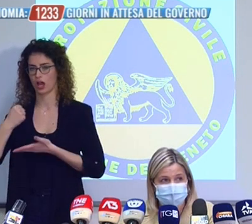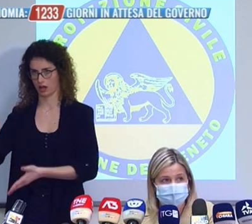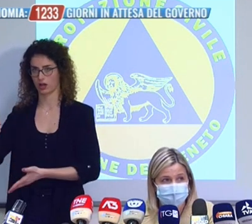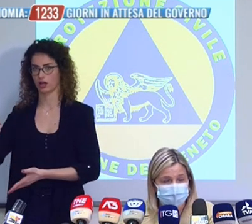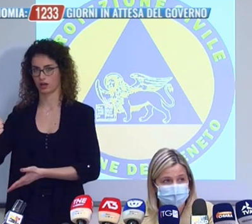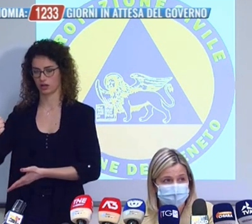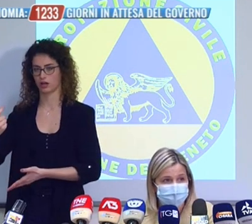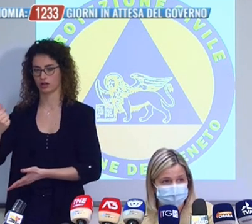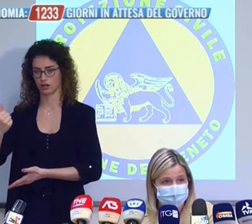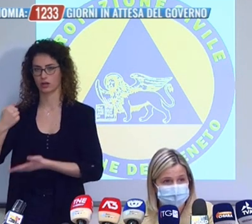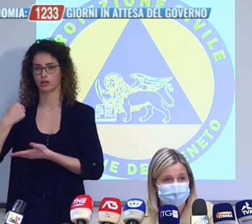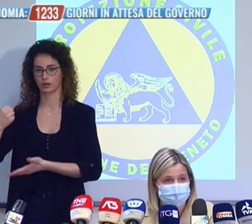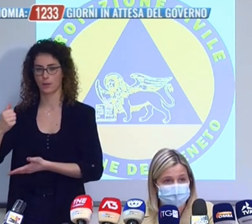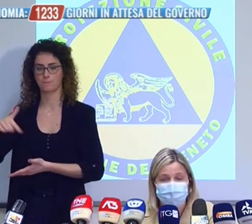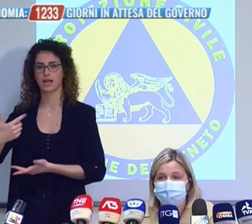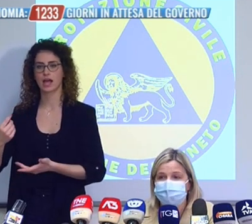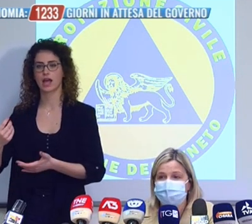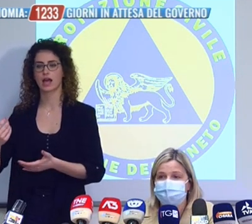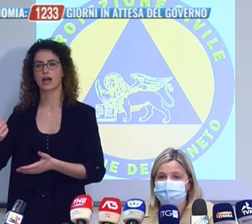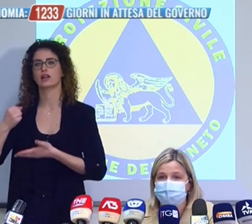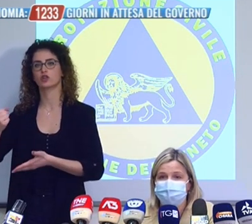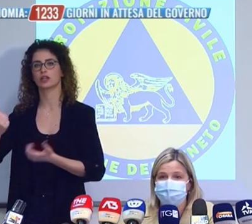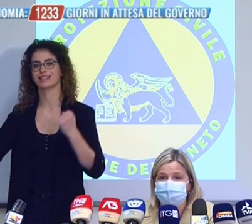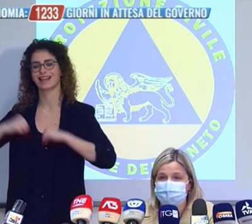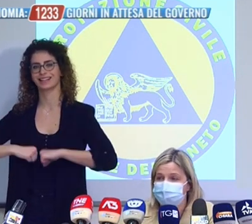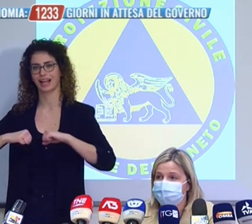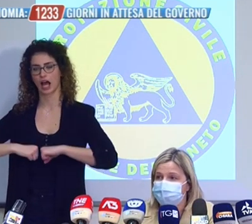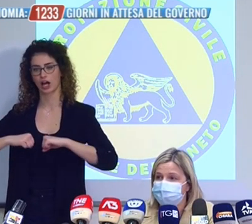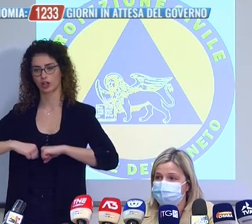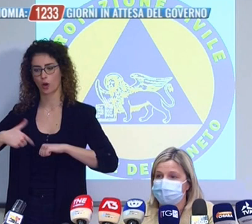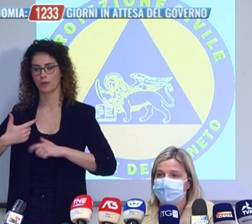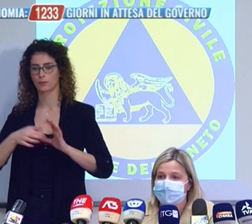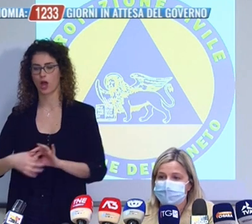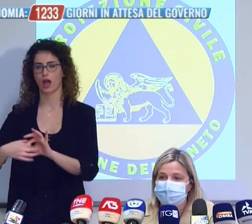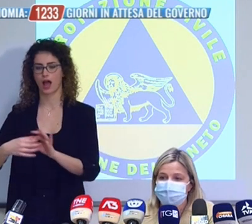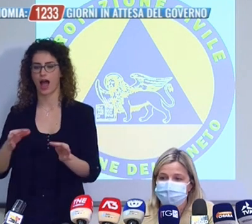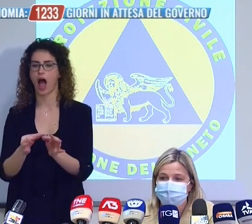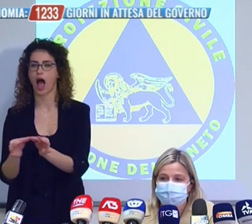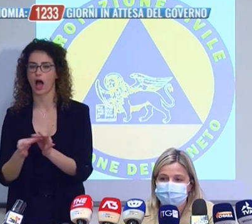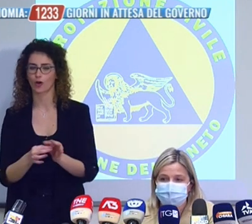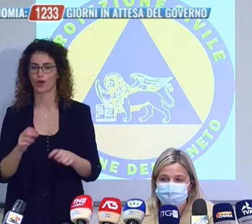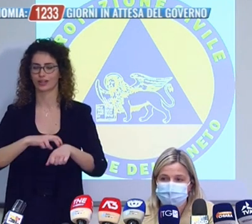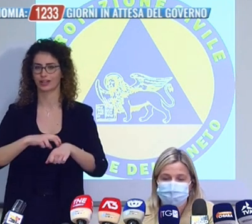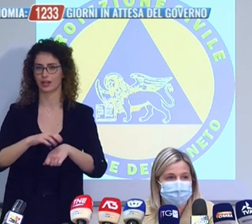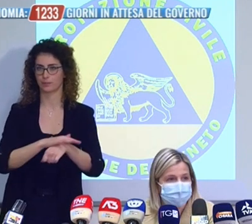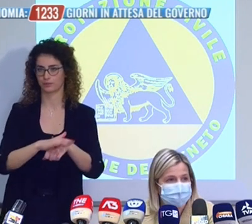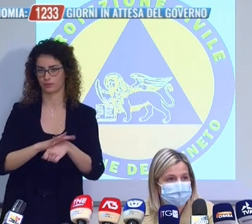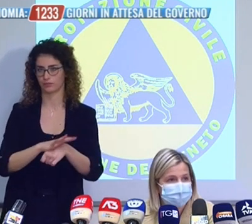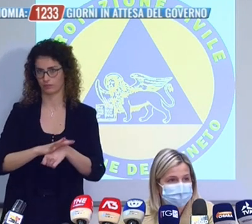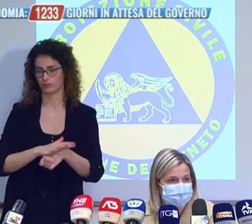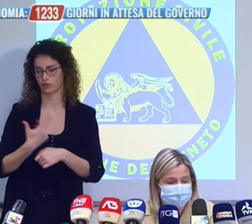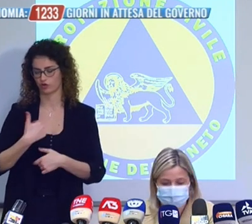livello nazionale un incremento del fondo sanitario per coprire a livello regionale poi gli accordi che le regioni faranno. Non abbiamo ancora